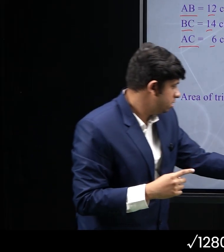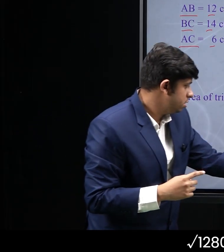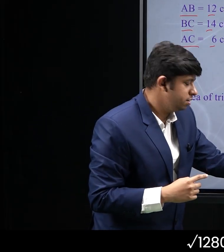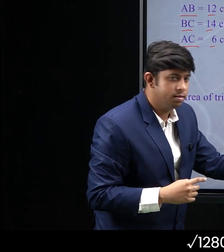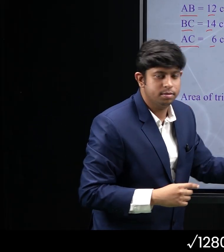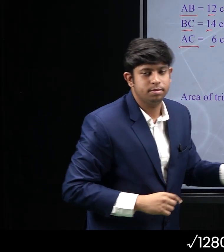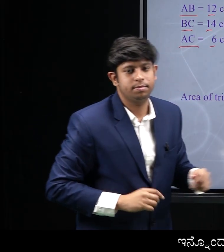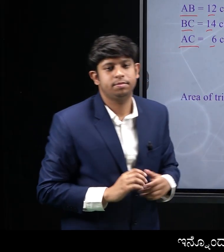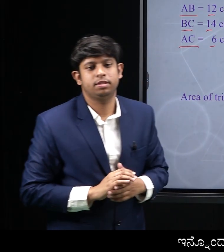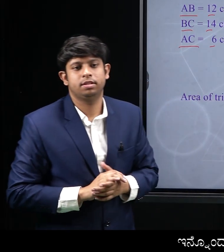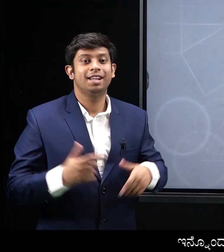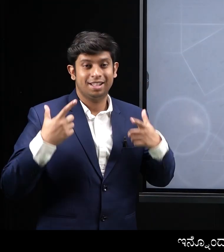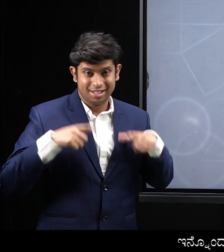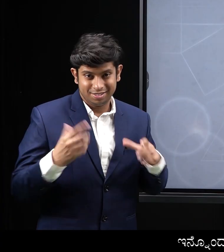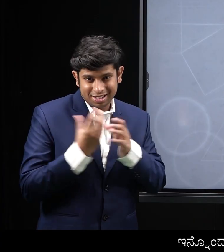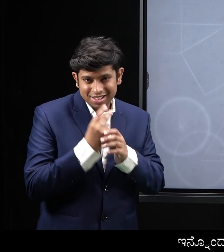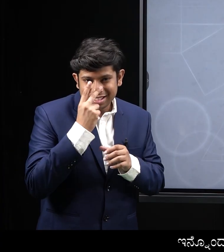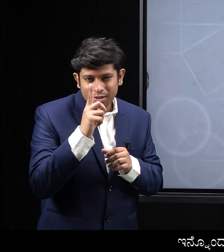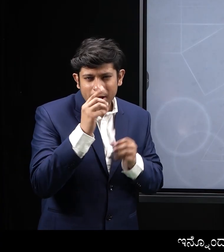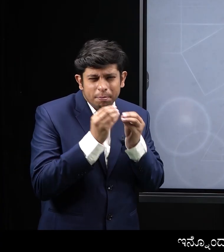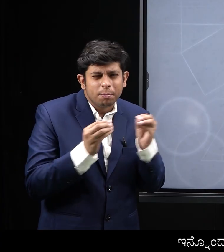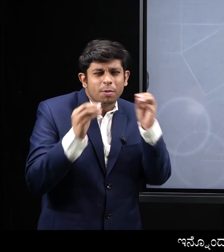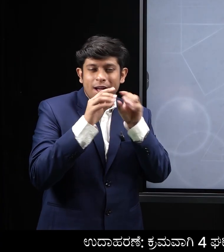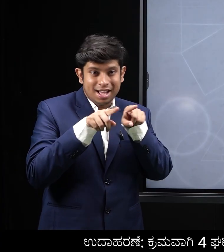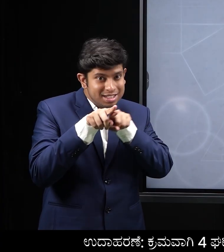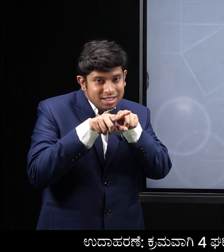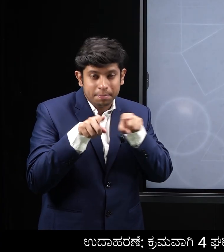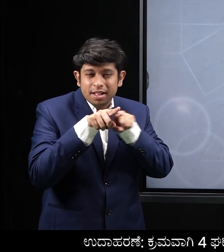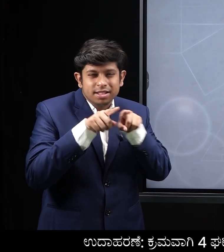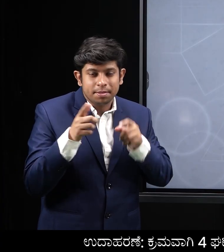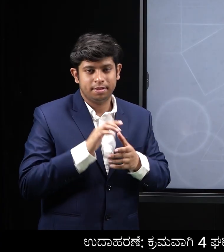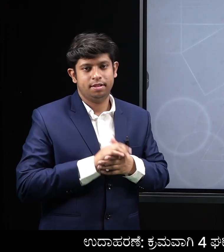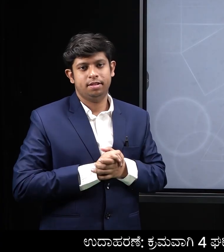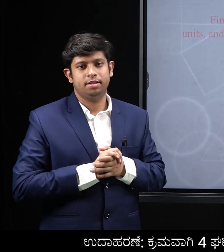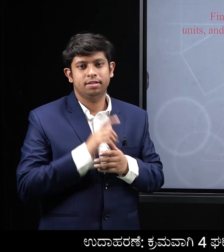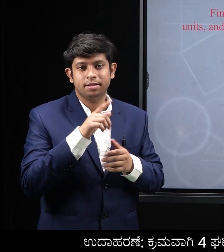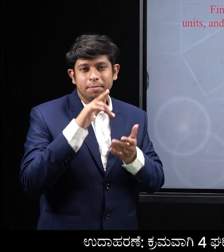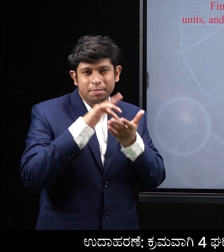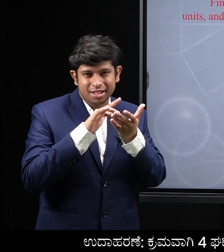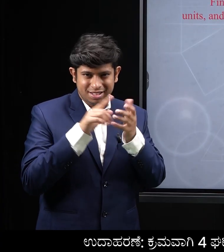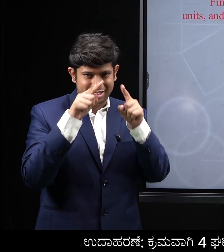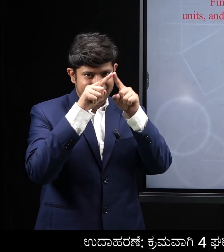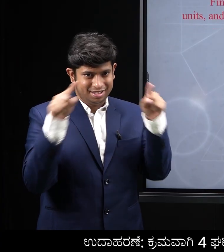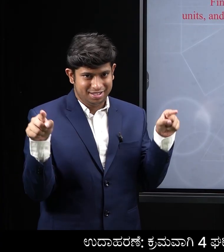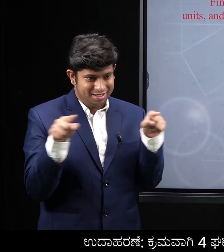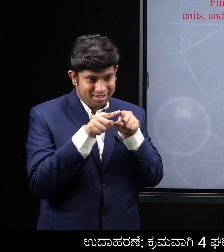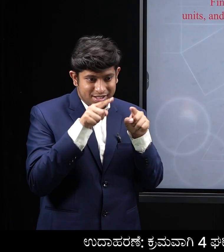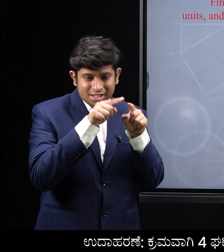ಆಗಿದೆ. ಇನ್ನೊಂದು ಉದಾಹರಣೆಯನ್ನು ನೋಡೋಣ. ಉದಾಹರಣೆ ಕ್ರಮವಾಗಿ 4 ಘಟಕಗಳು, 6 ಘಟಕಗಳು